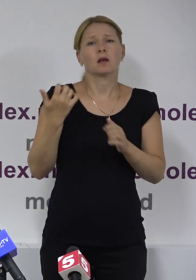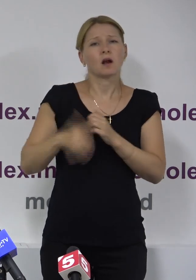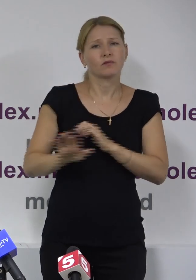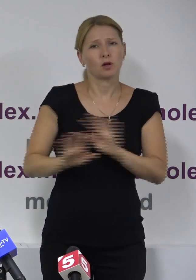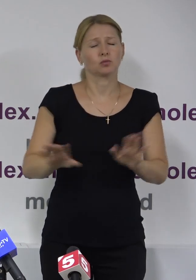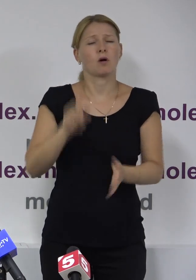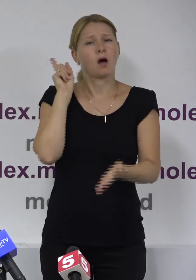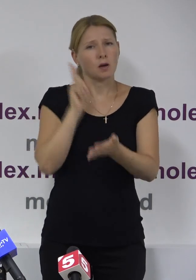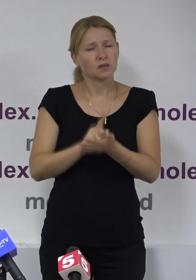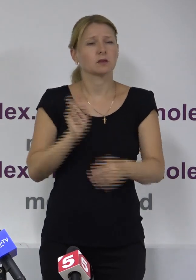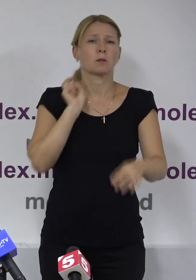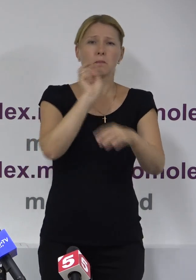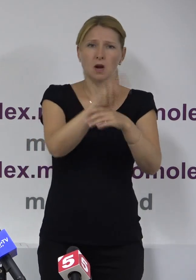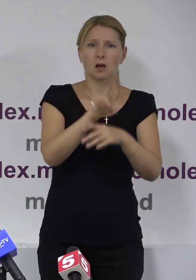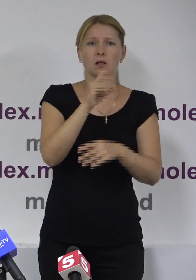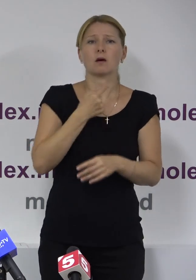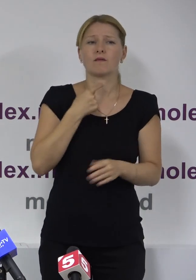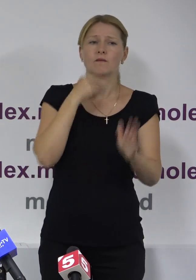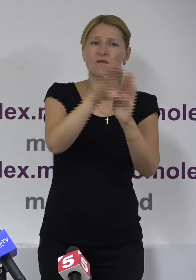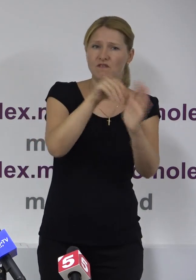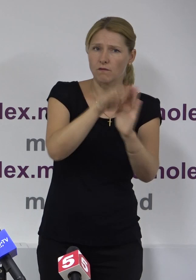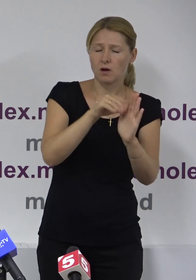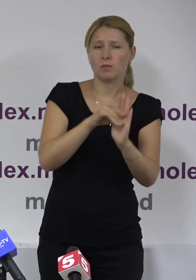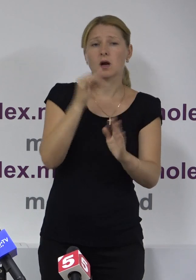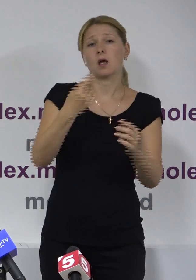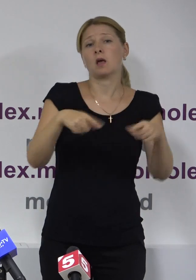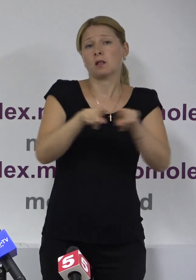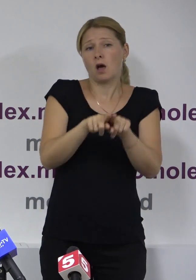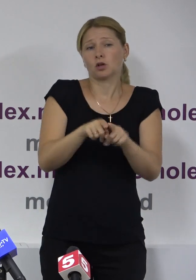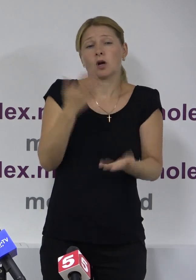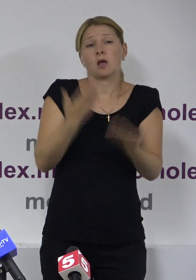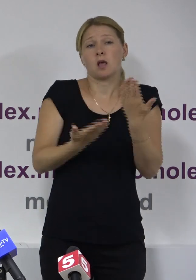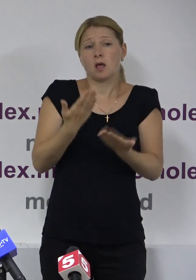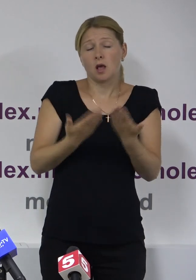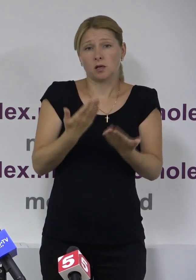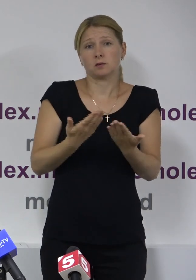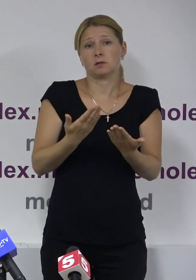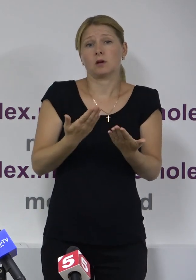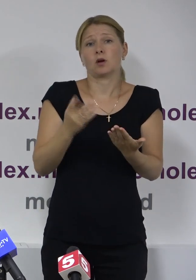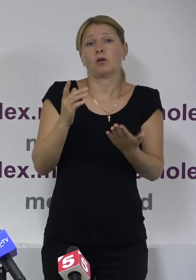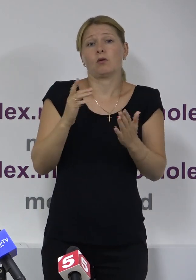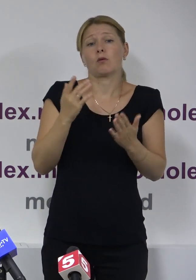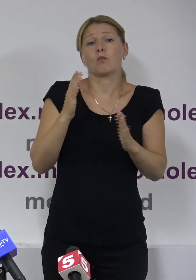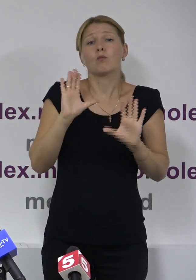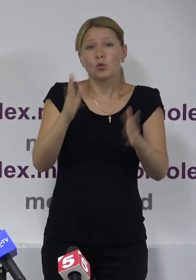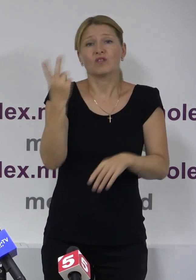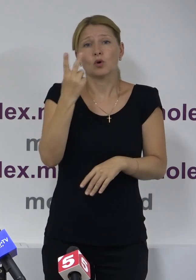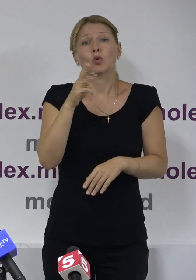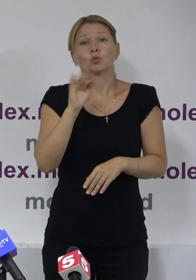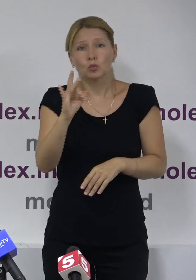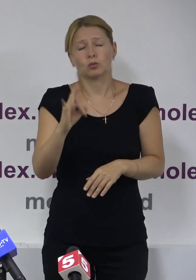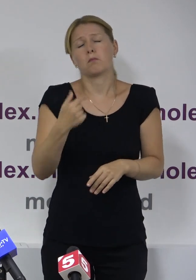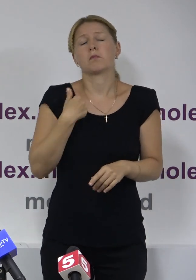participe la vot, inclusiv dacă vor considera necesar, oportun, la ambele scrutine, noi încurajăm acest